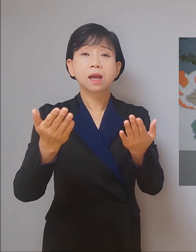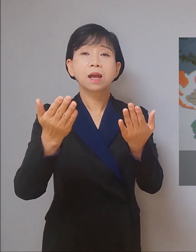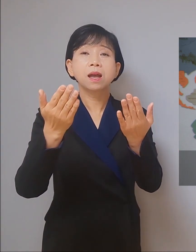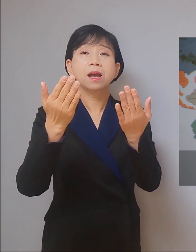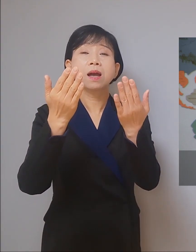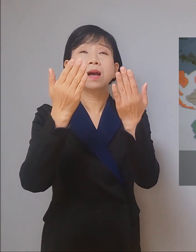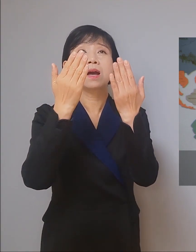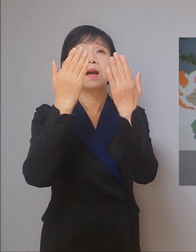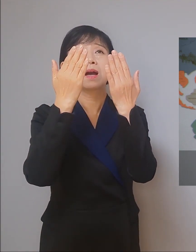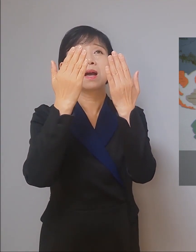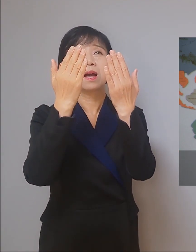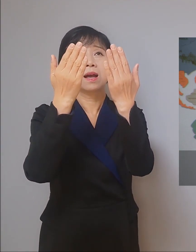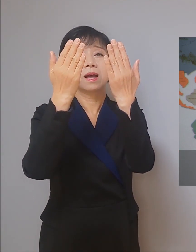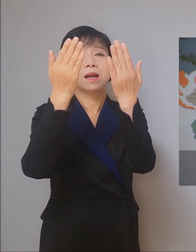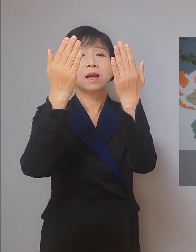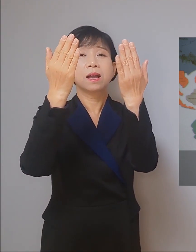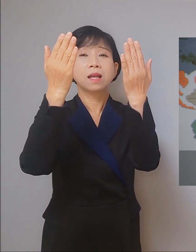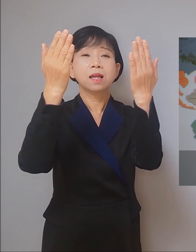감사합니다.